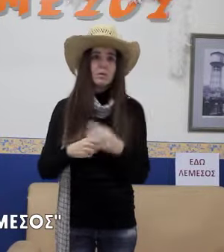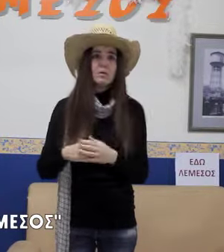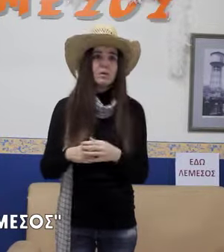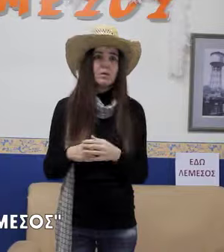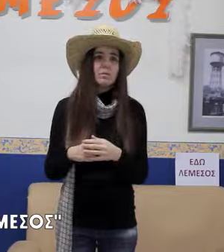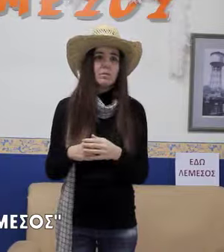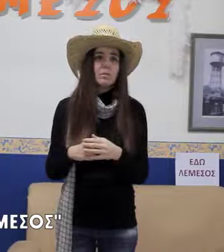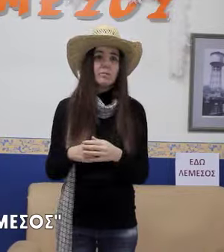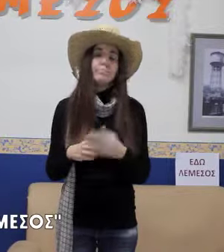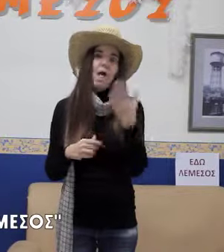10:30 το πρωί,